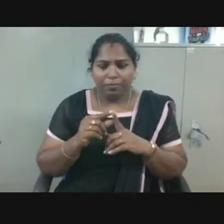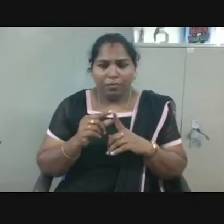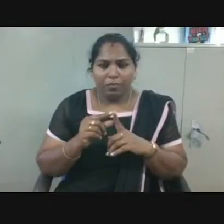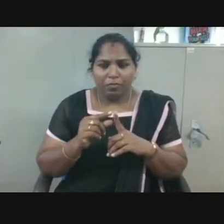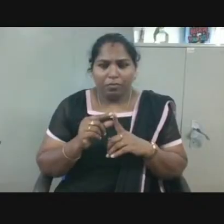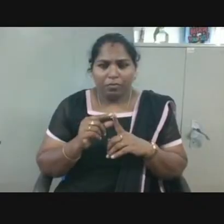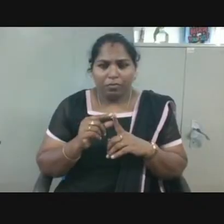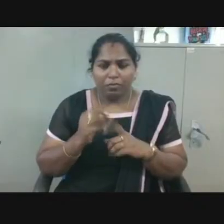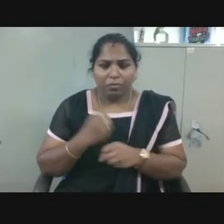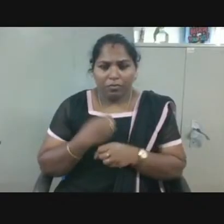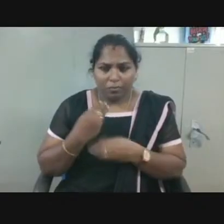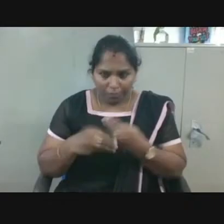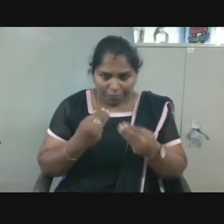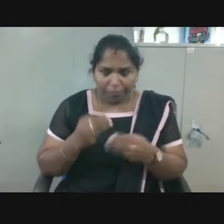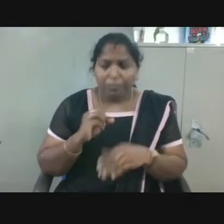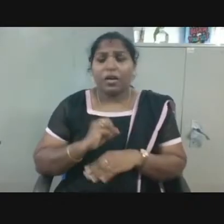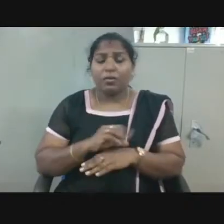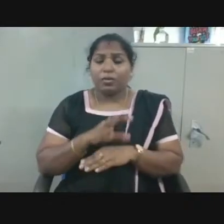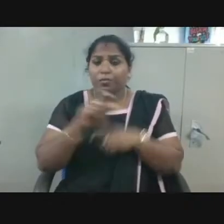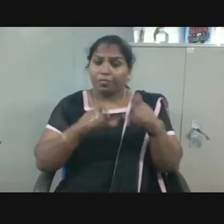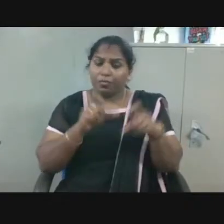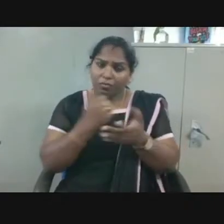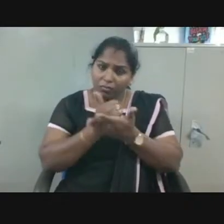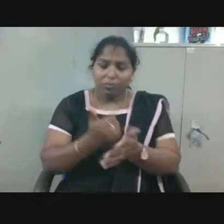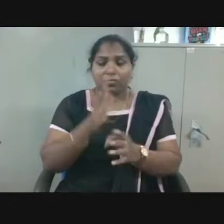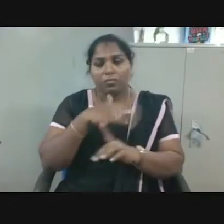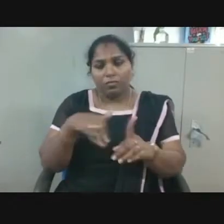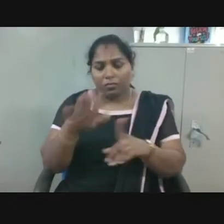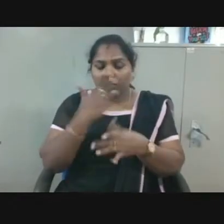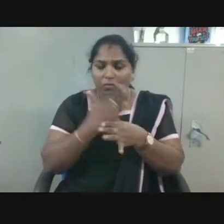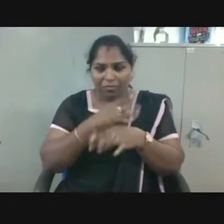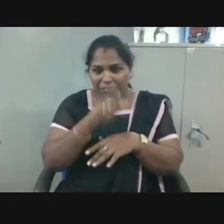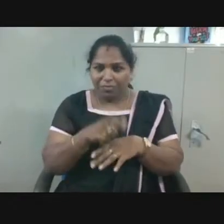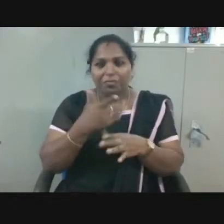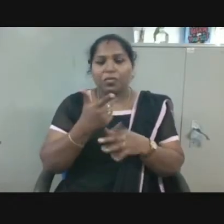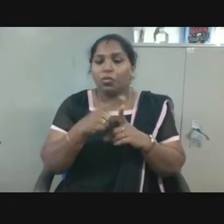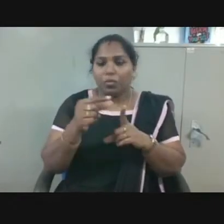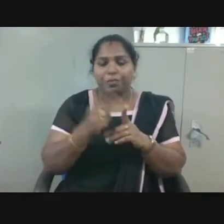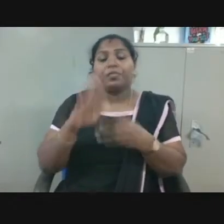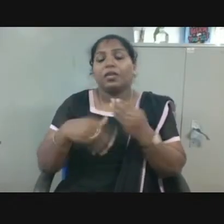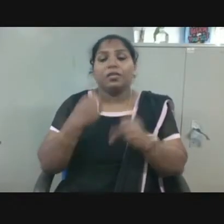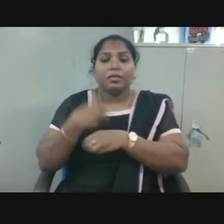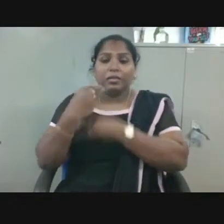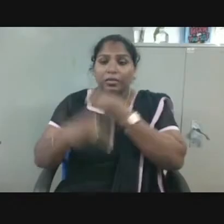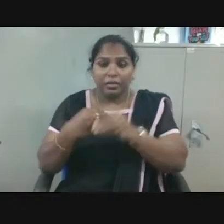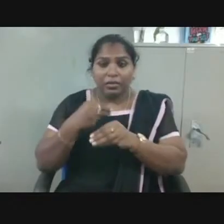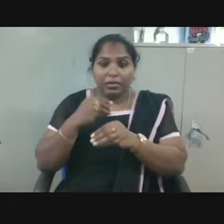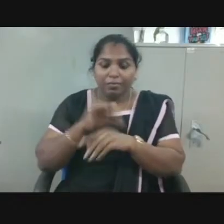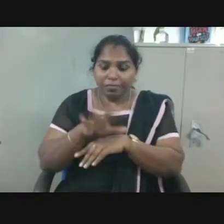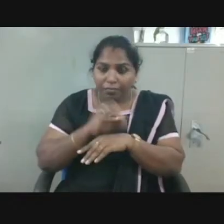നമ്മുടെ ജനറ്റിക് കൗൺസിലേഴ്സും ഇതിനെ സഹായിക്കും. അത് നമ്മുടെ സോഷ്യൽ വർക്കറിന്റെ ജോലി പറഞ്ഞു. അടുത്ത ജനറ്റിക് കൗൺസിലേഴ്സ് ആണ്